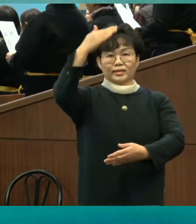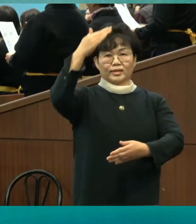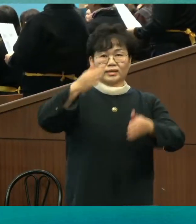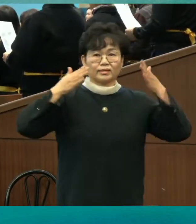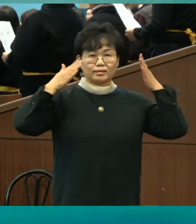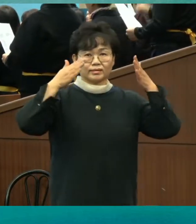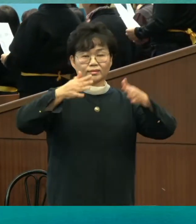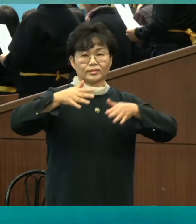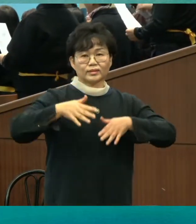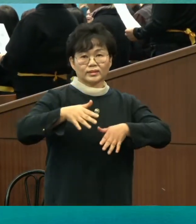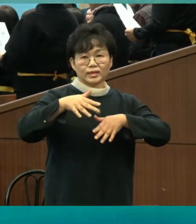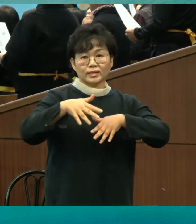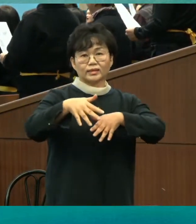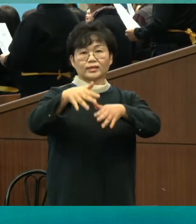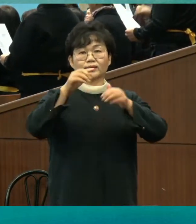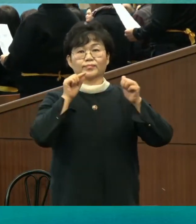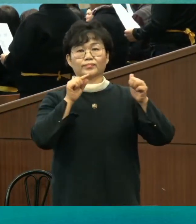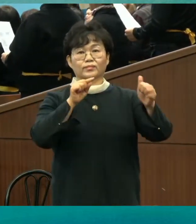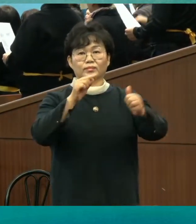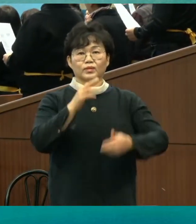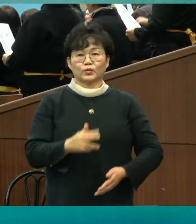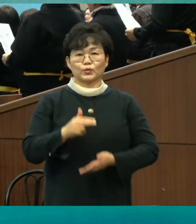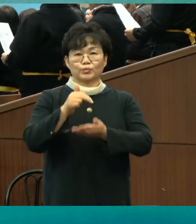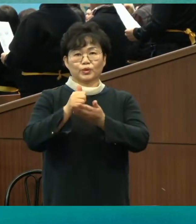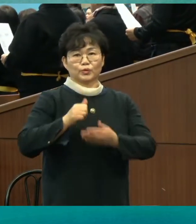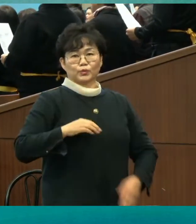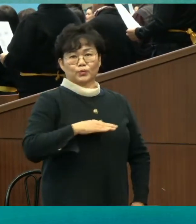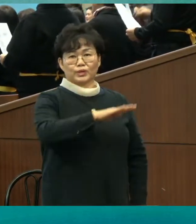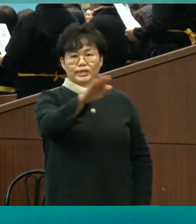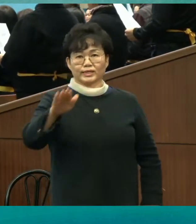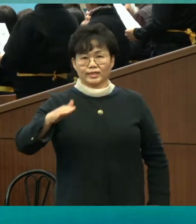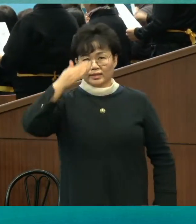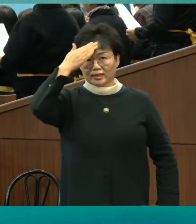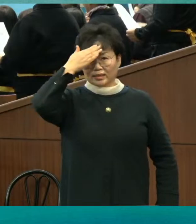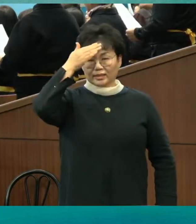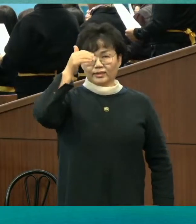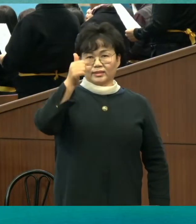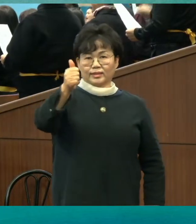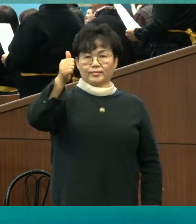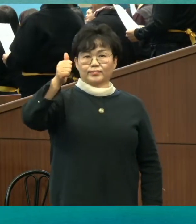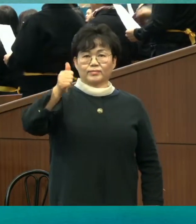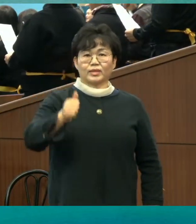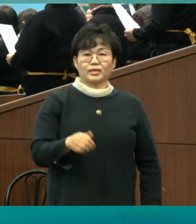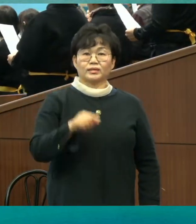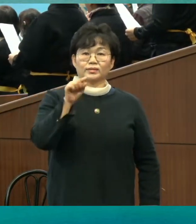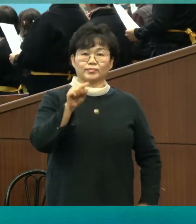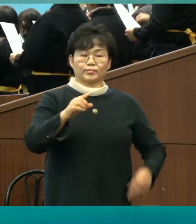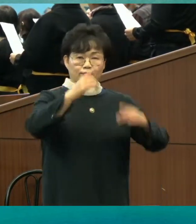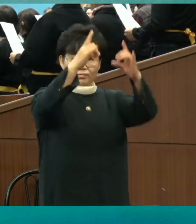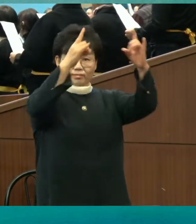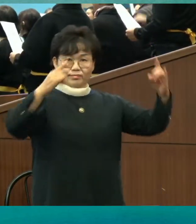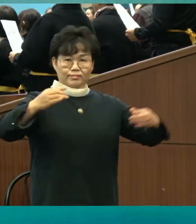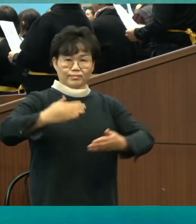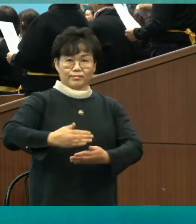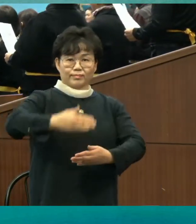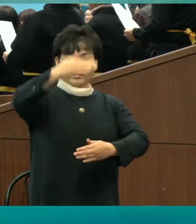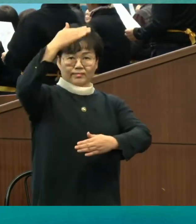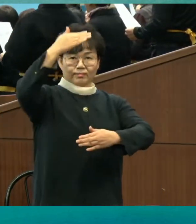향해 전진하라 주님이 우리 대장 되신다 저 성벽을